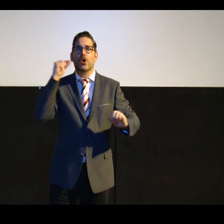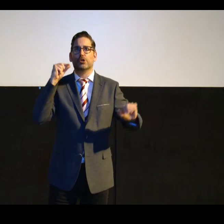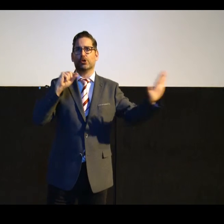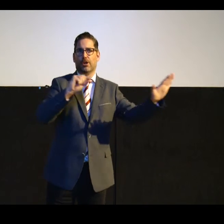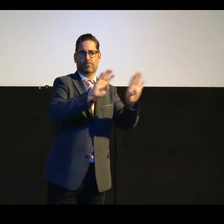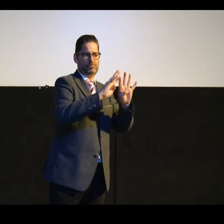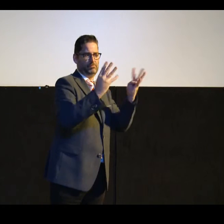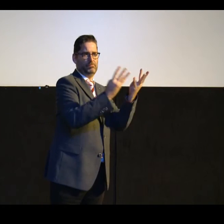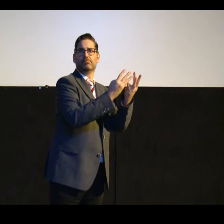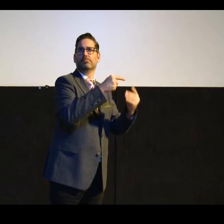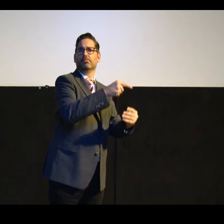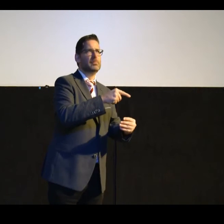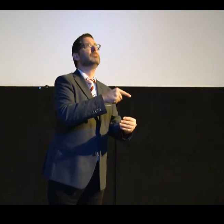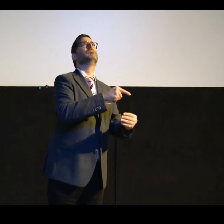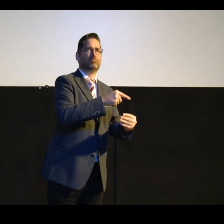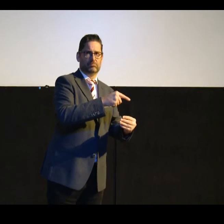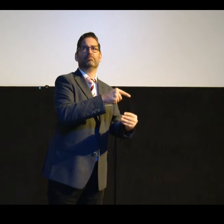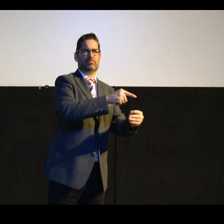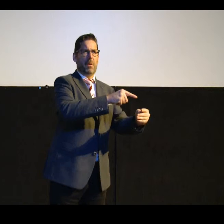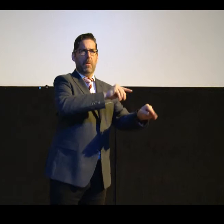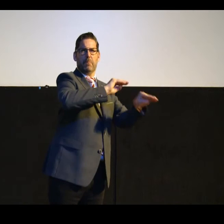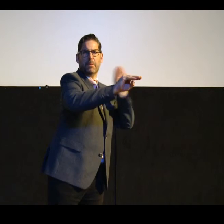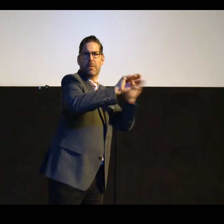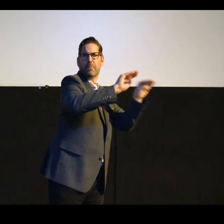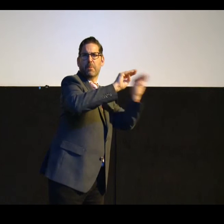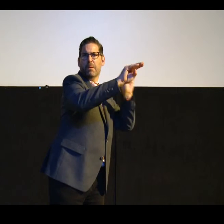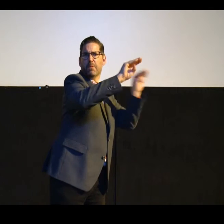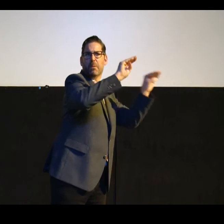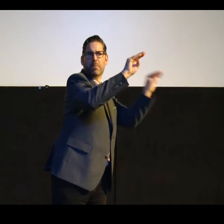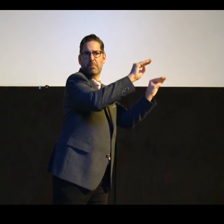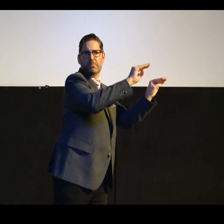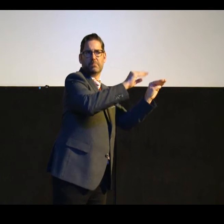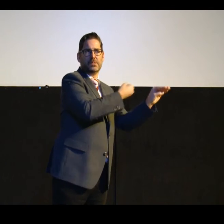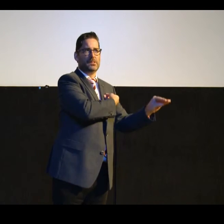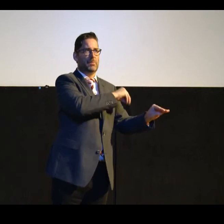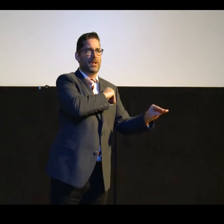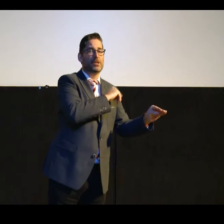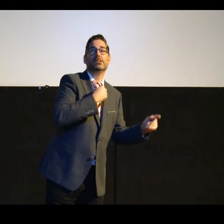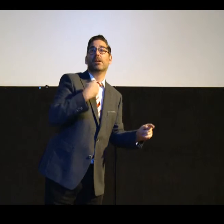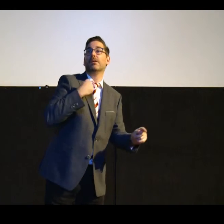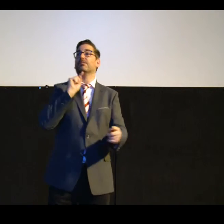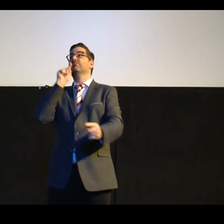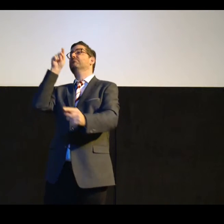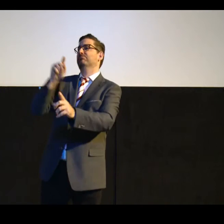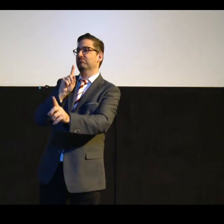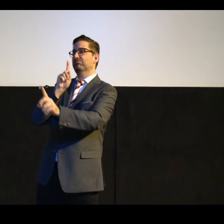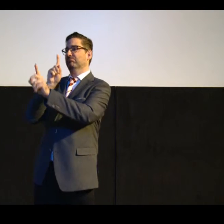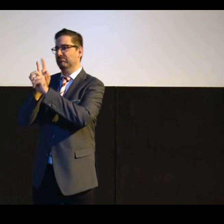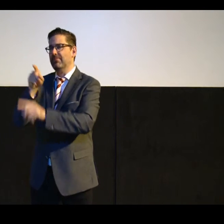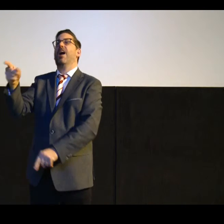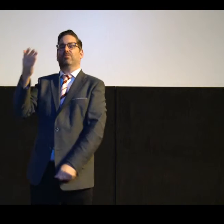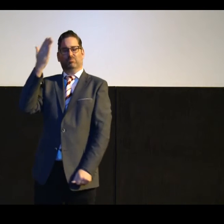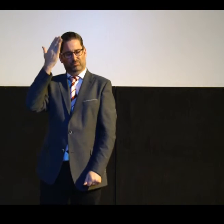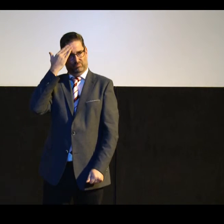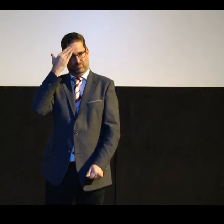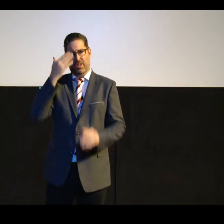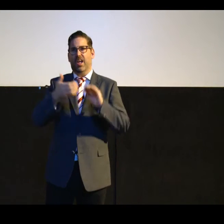Aquí en España, pues bueno, desempeña un papel similar la SENSE en cuanto al contacto con